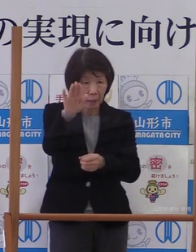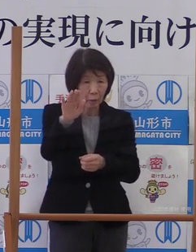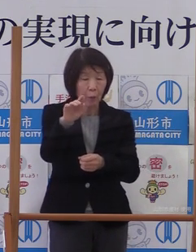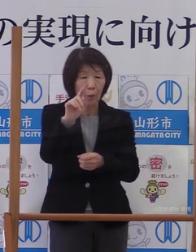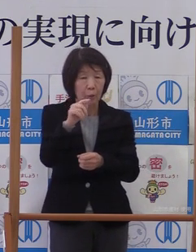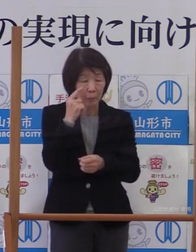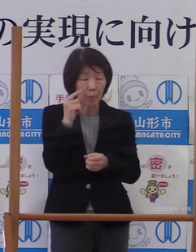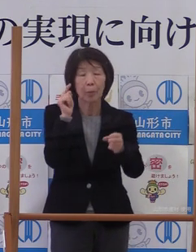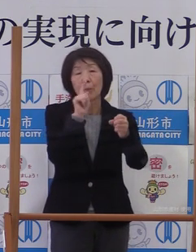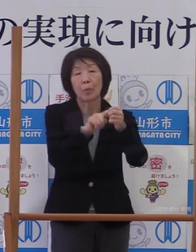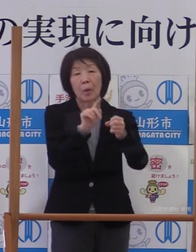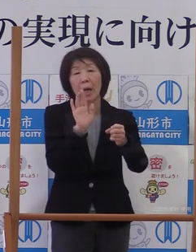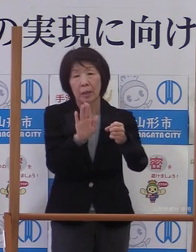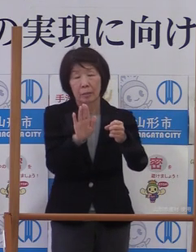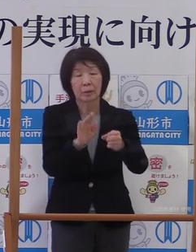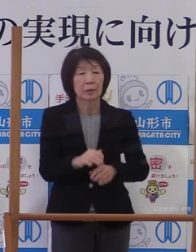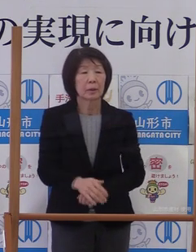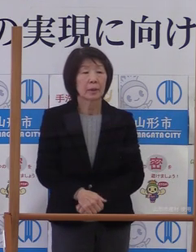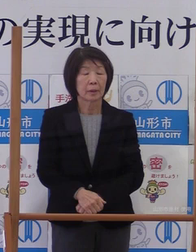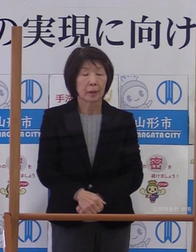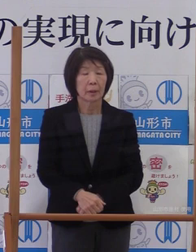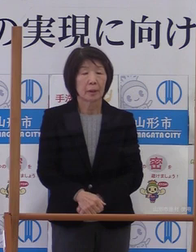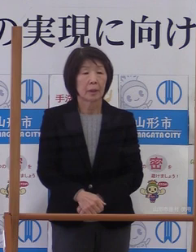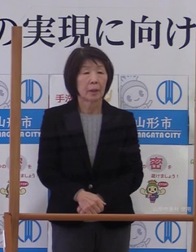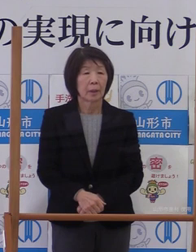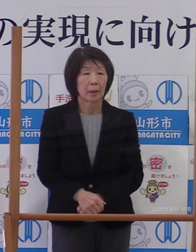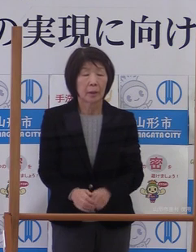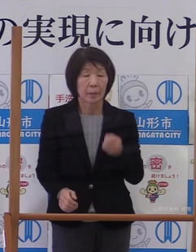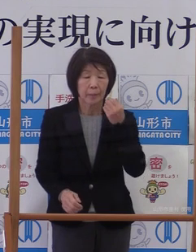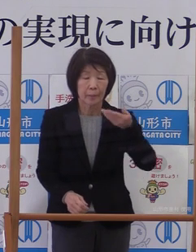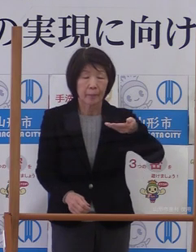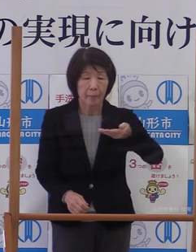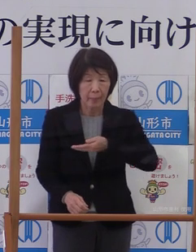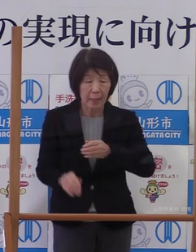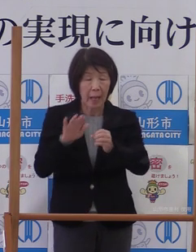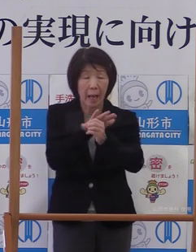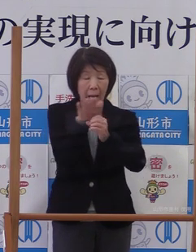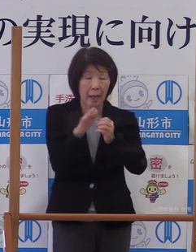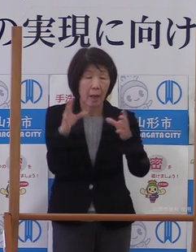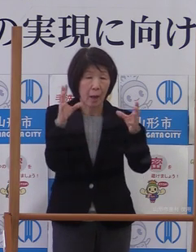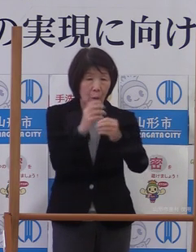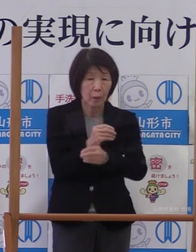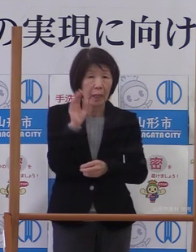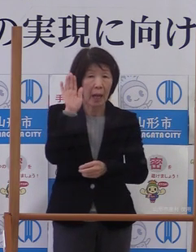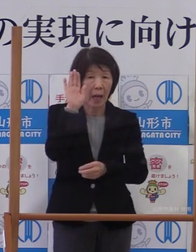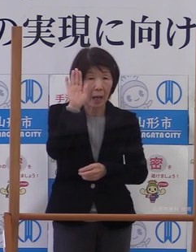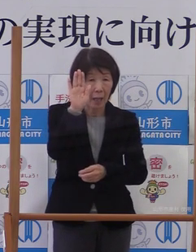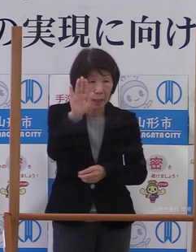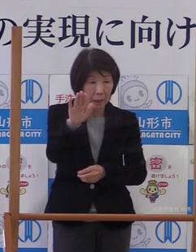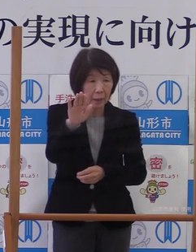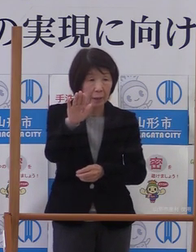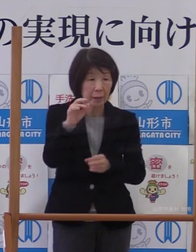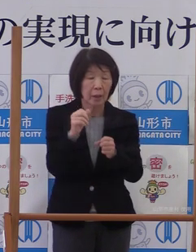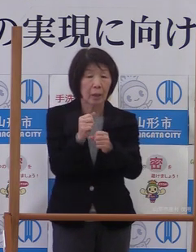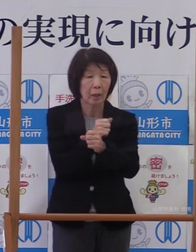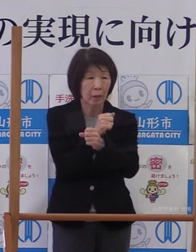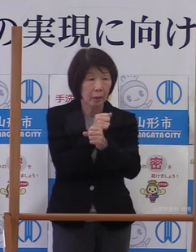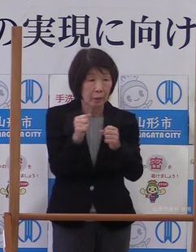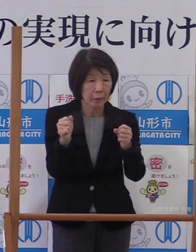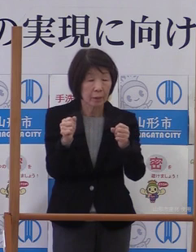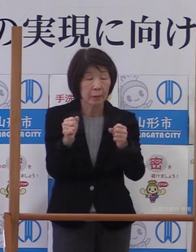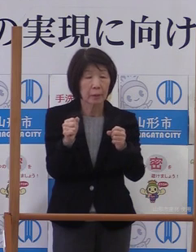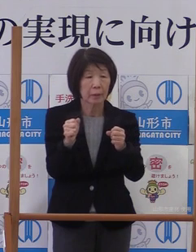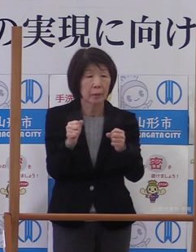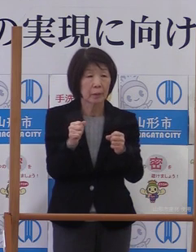ふうに思っています。 わかりました。すいません、そのアフターコロナ その、まあ、事業の数、もし数とした